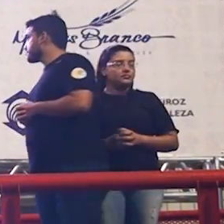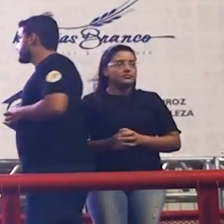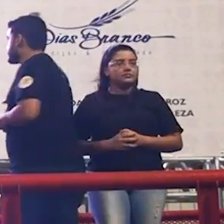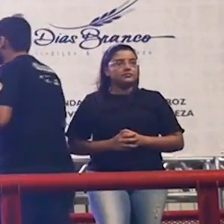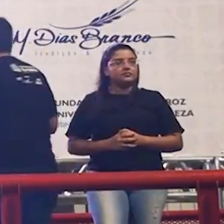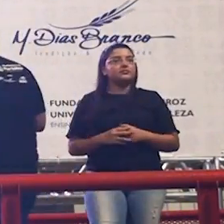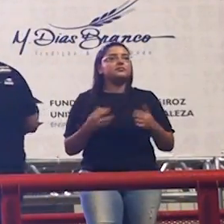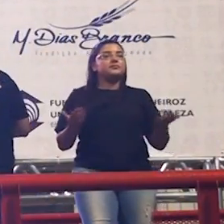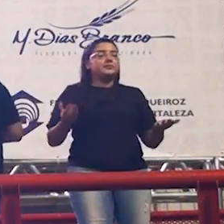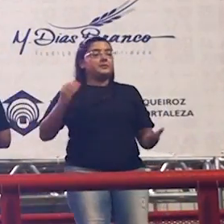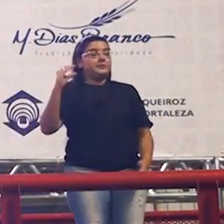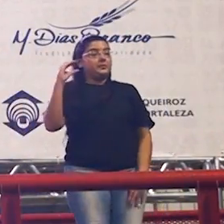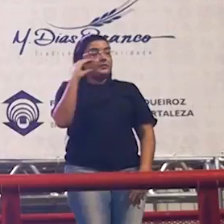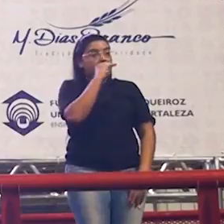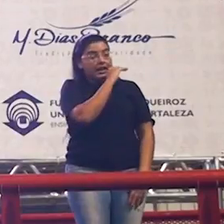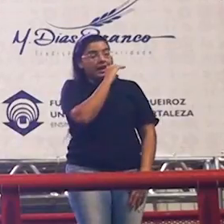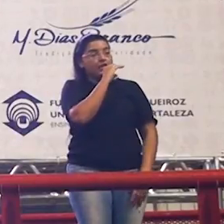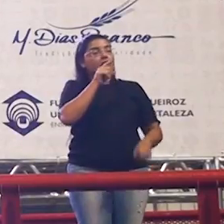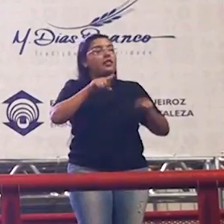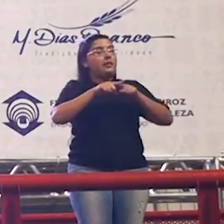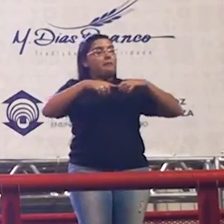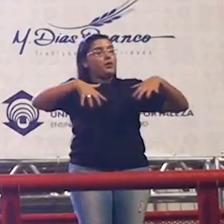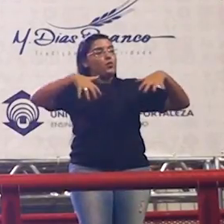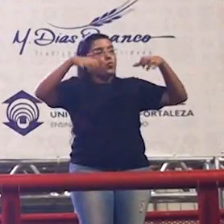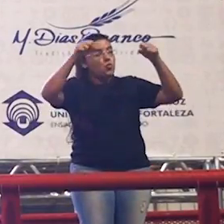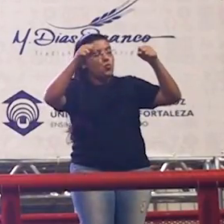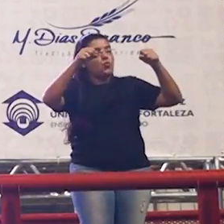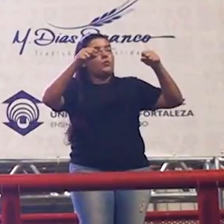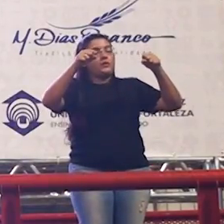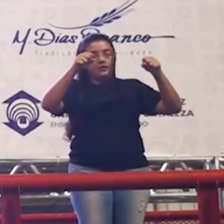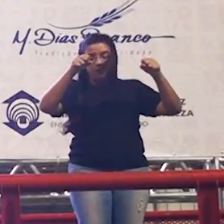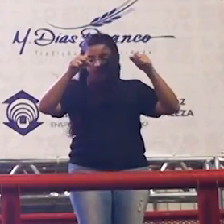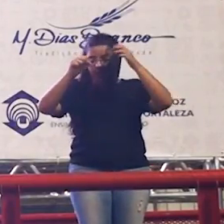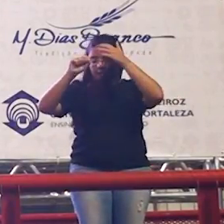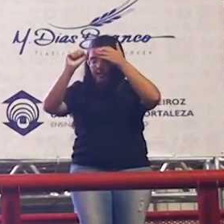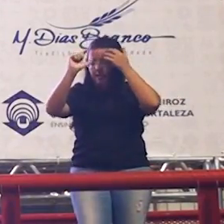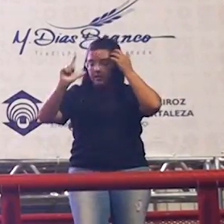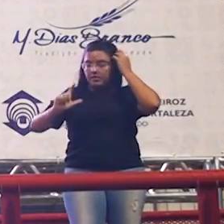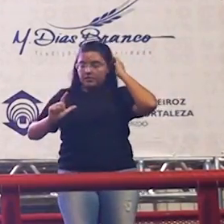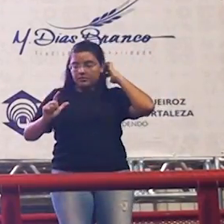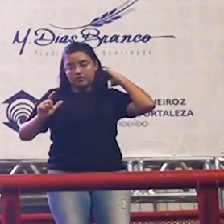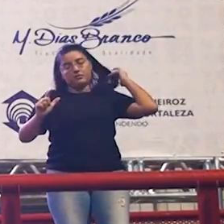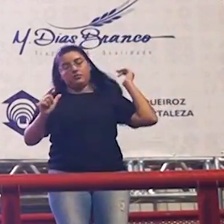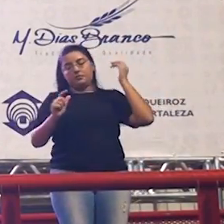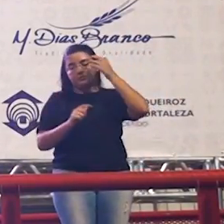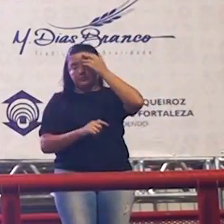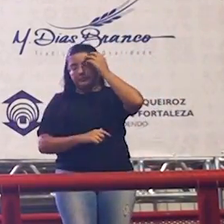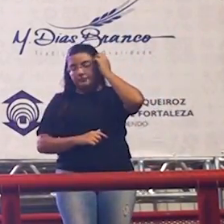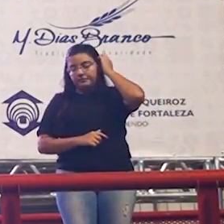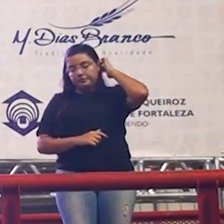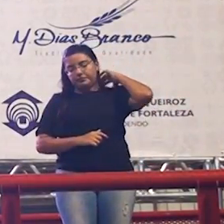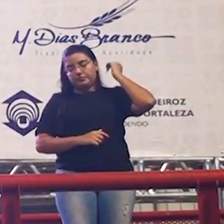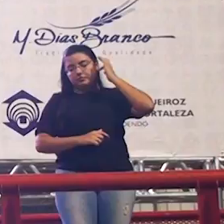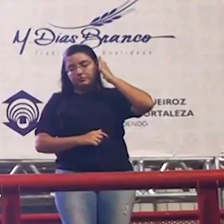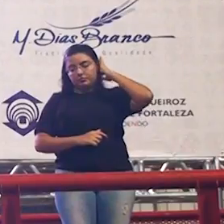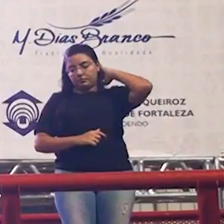Área tropical, quente e úmida. As áreas de azuis, glaciais ou polares, fria e seca.